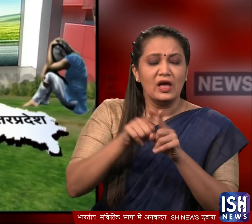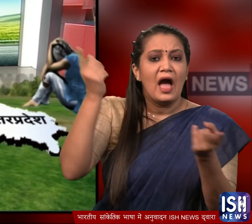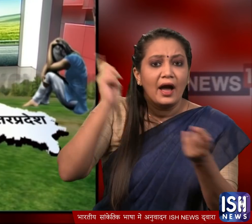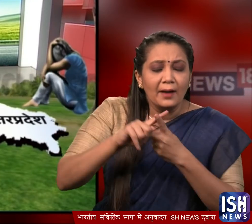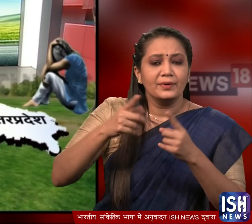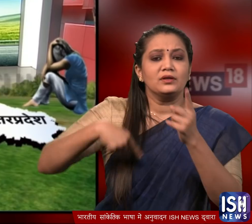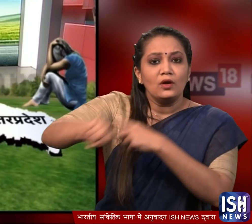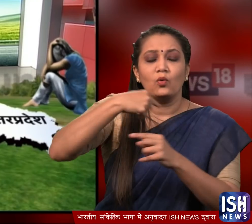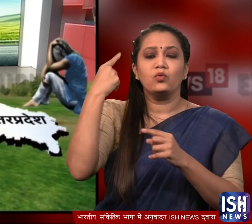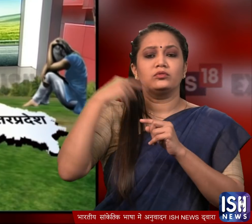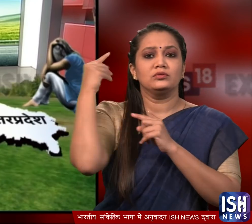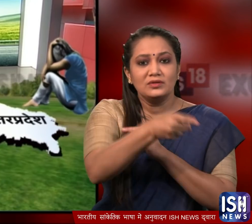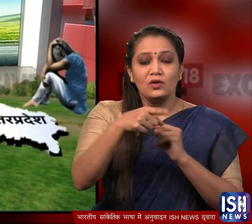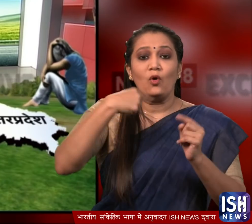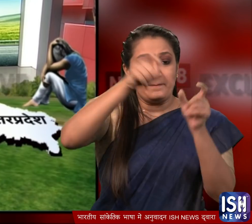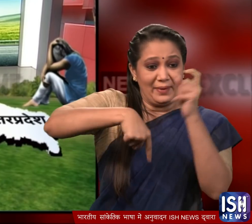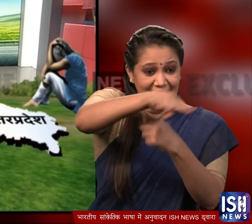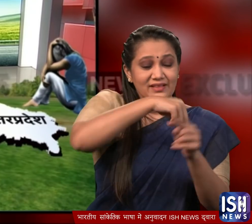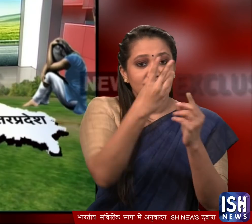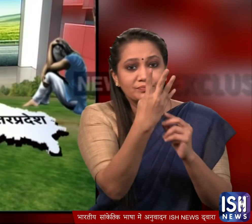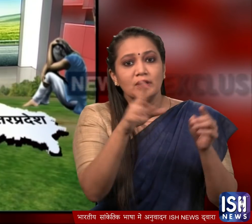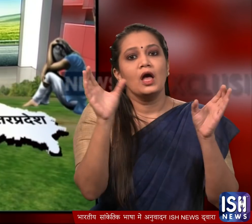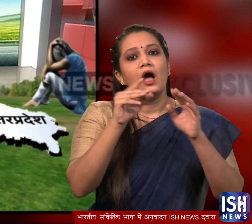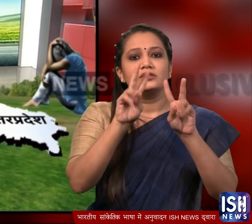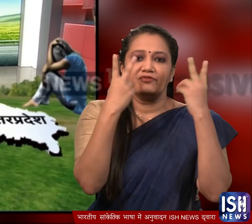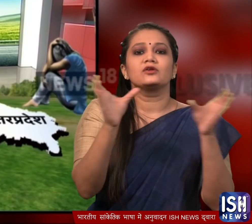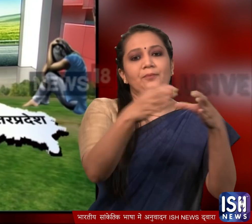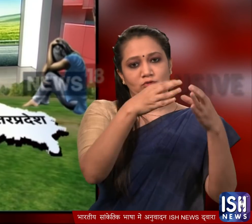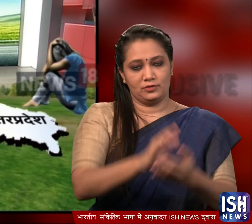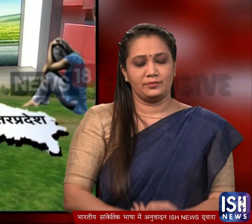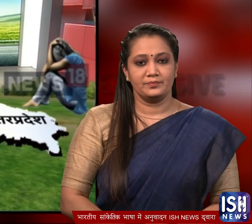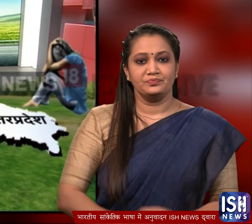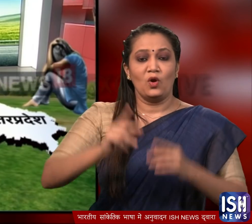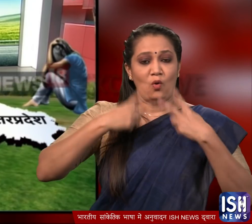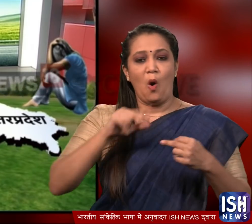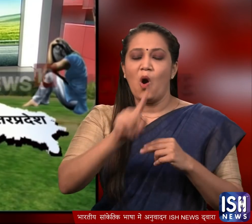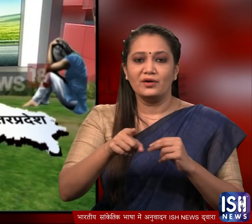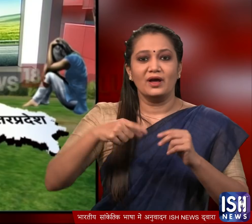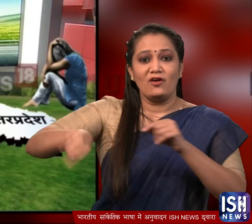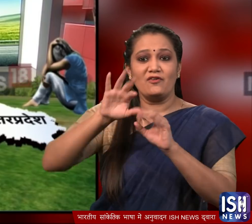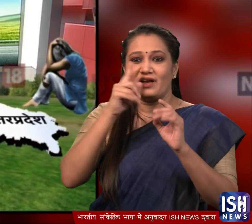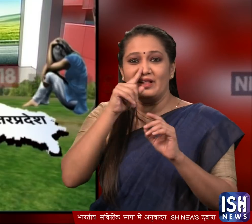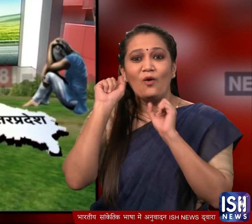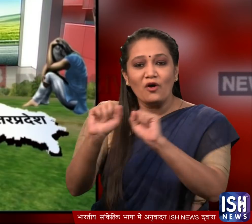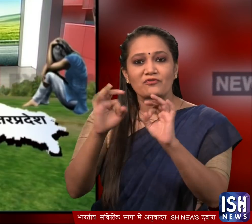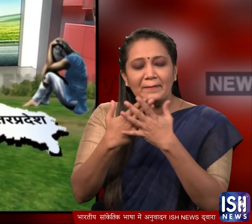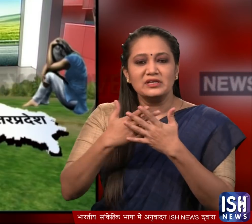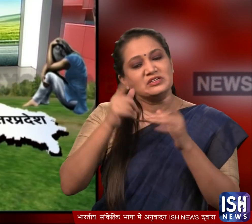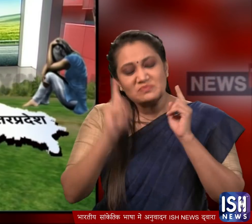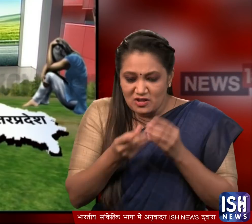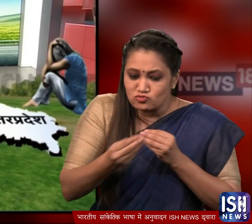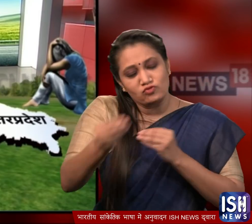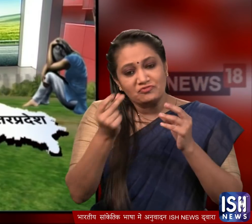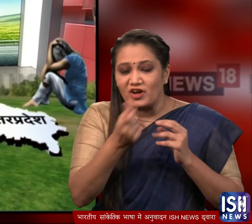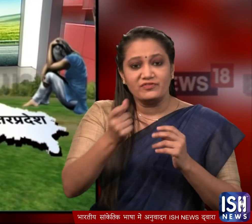क्योंकि इस वारदात को अंजाम देने का आरोप जिन बदमाशों पर लगा था वो दूसरे समुदाय के। कोर्ट के इस फैसले के बाद पीड़िता के परिवार ने सभी दोषियों